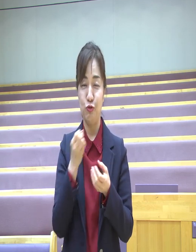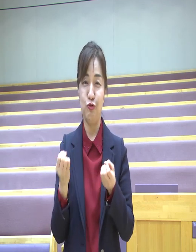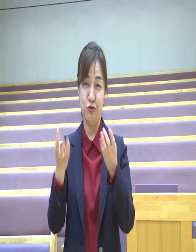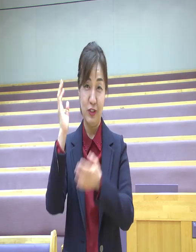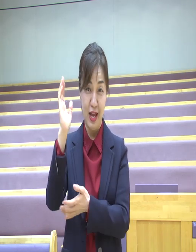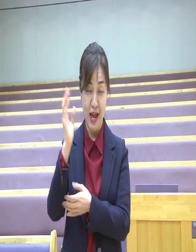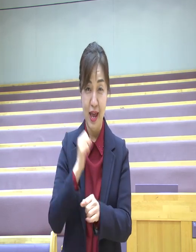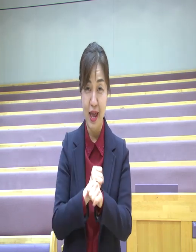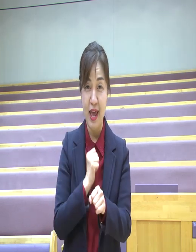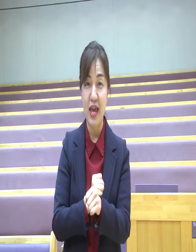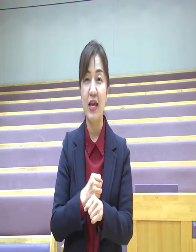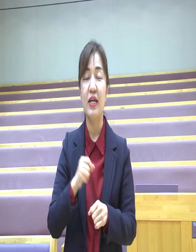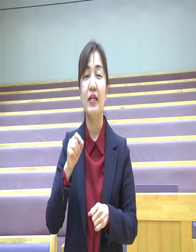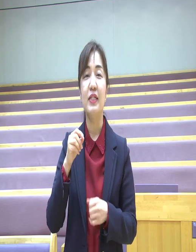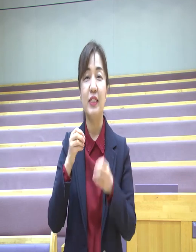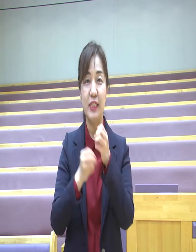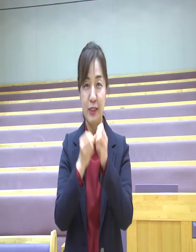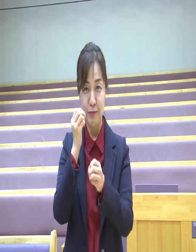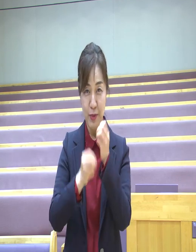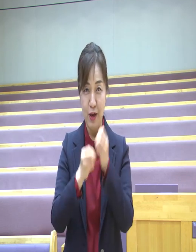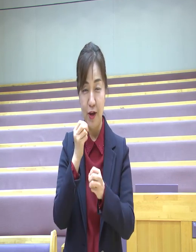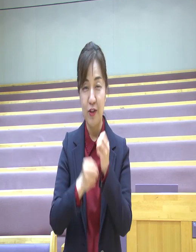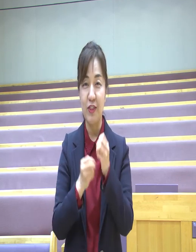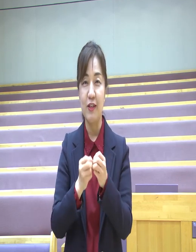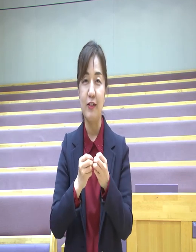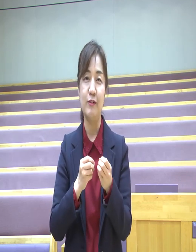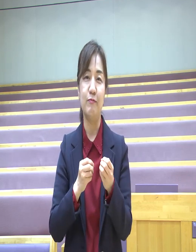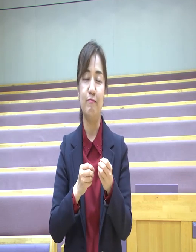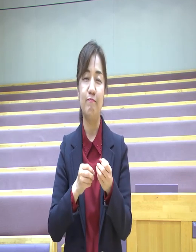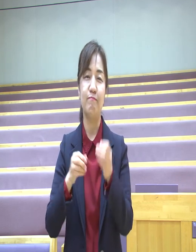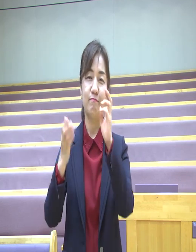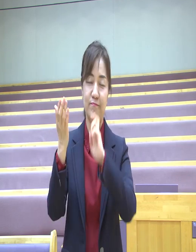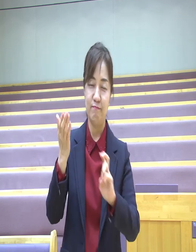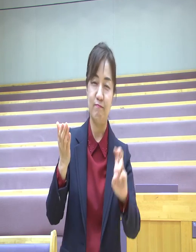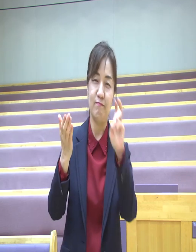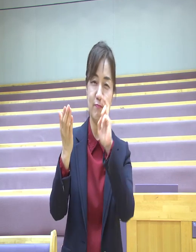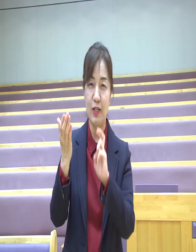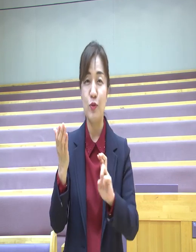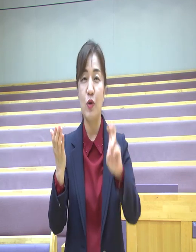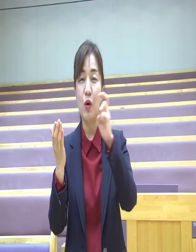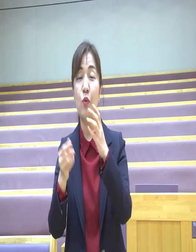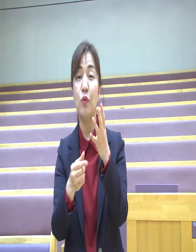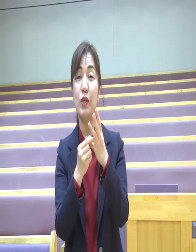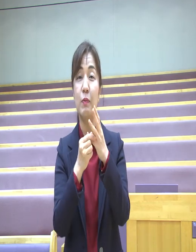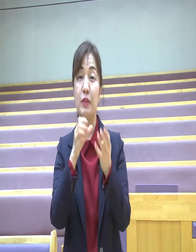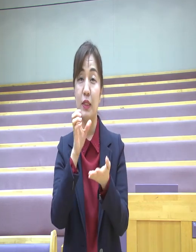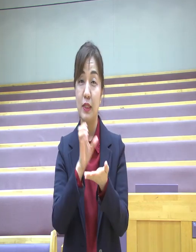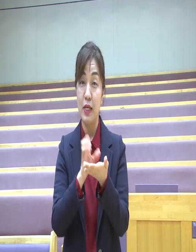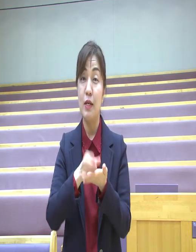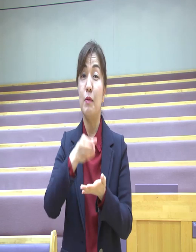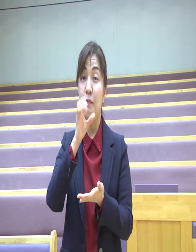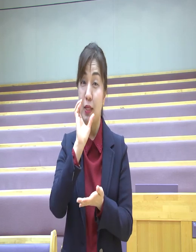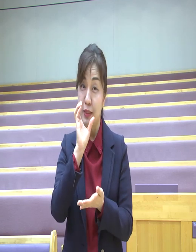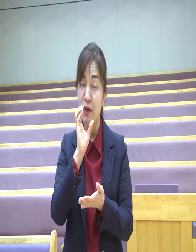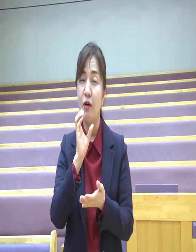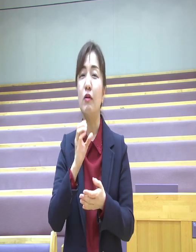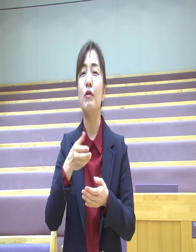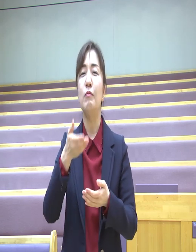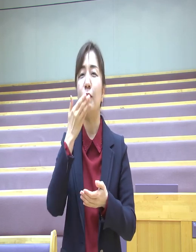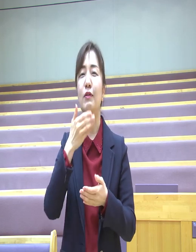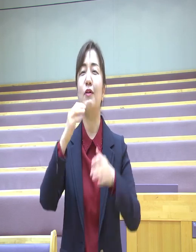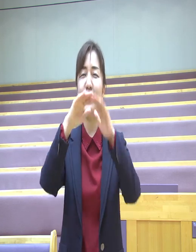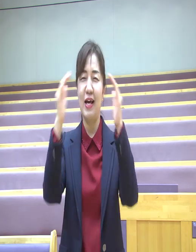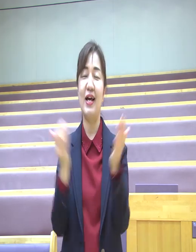그리고 시편 115편에서 118편까지를 찬송하고 네 번째 잔을 마시면